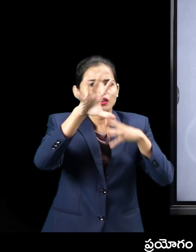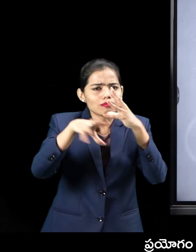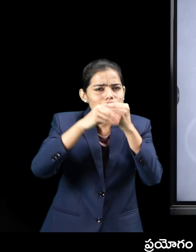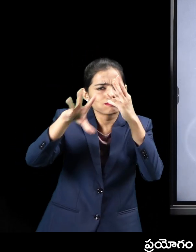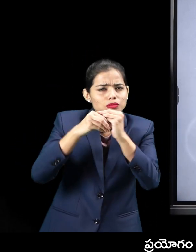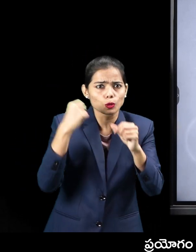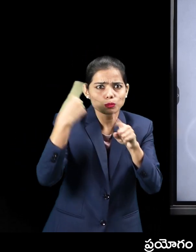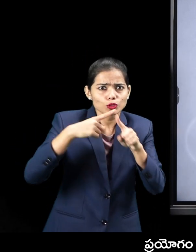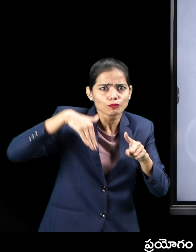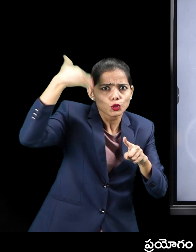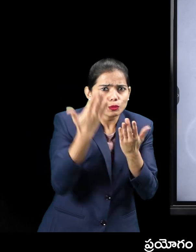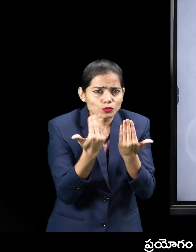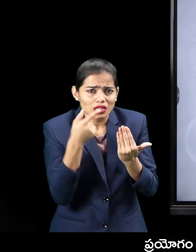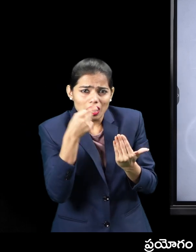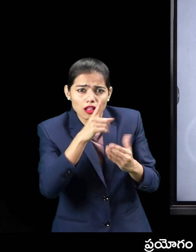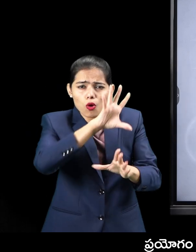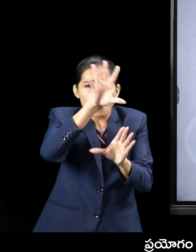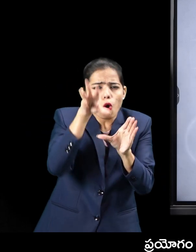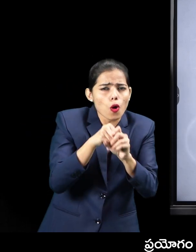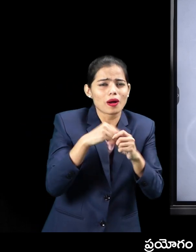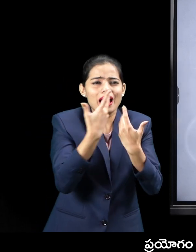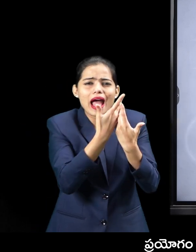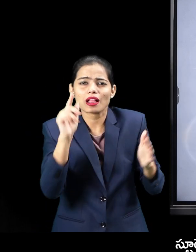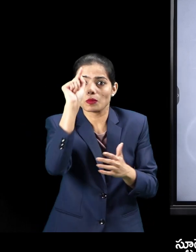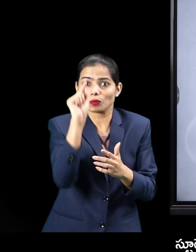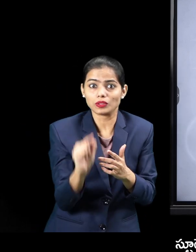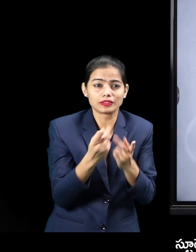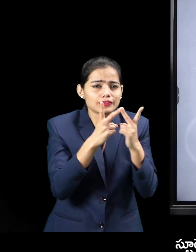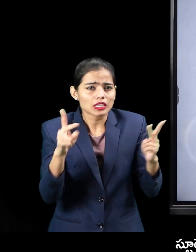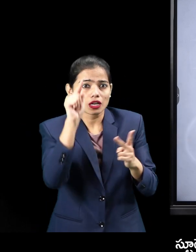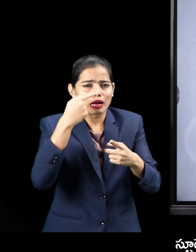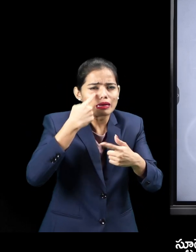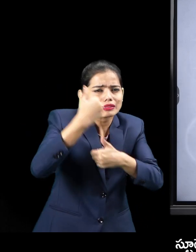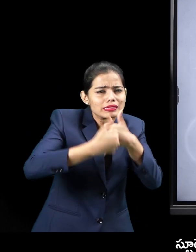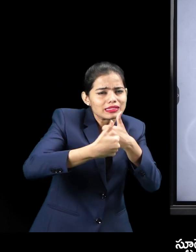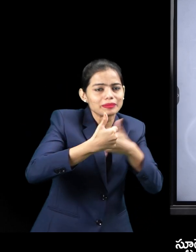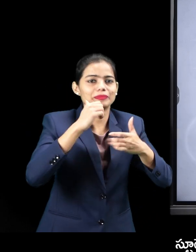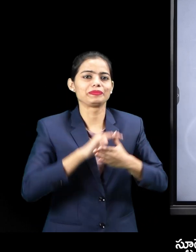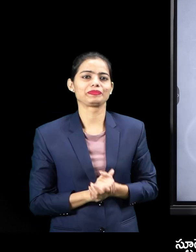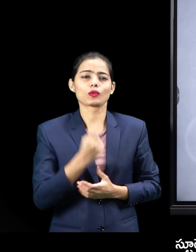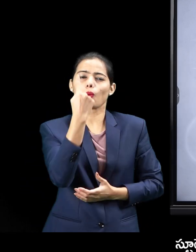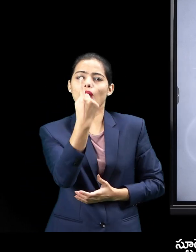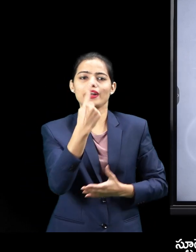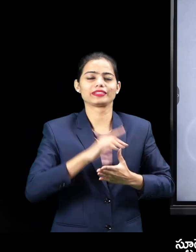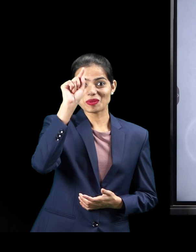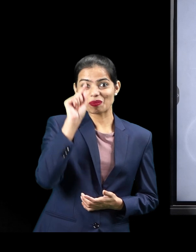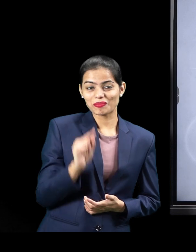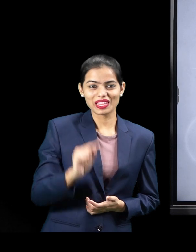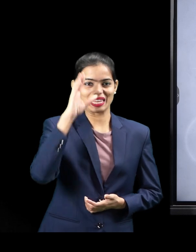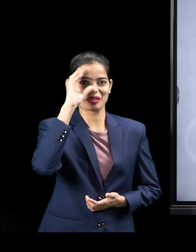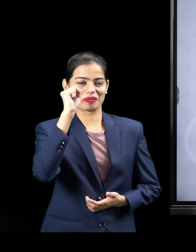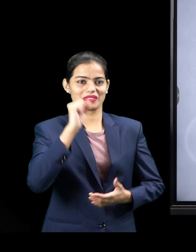ప్రయోగం యొక్క అన్ని ప్రాథమిక సంఘటనల సంభావ్యత మొత్తం 1. స్టూడెంట్స్, మనం నేర్చుకున్న వాటిని ఇప్పుడు మళ్ళీ క్లుప్తంగా చెప్పు.